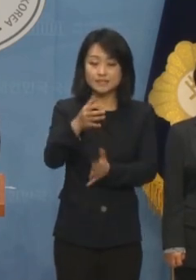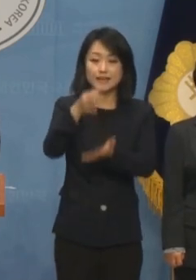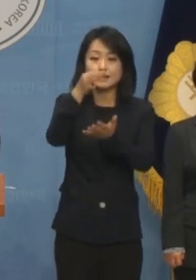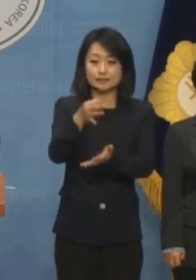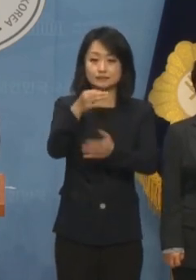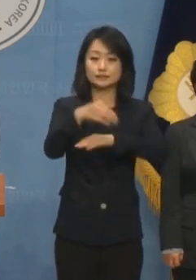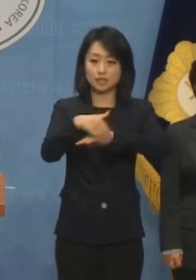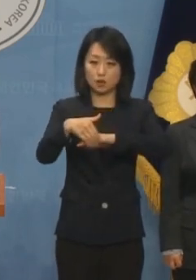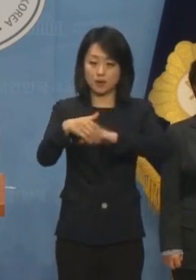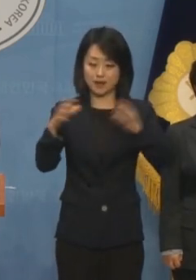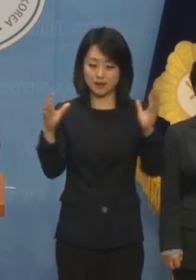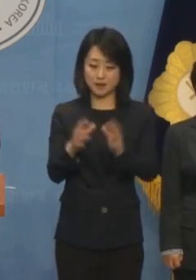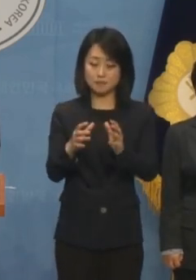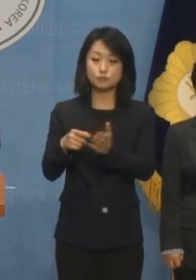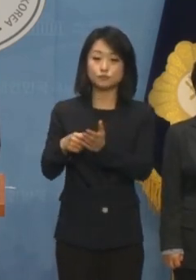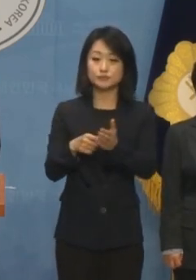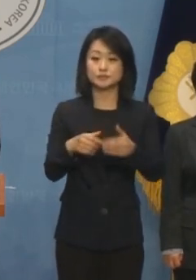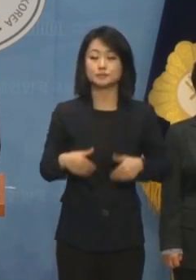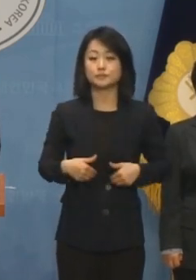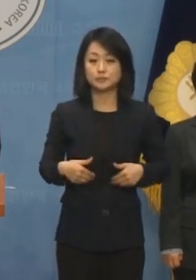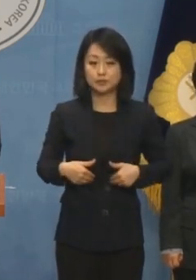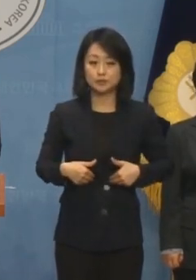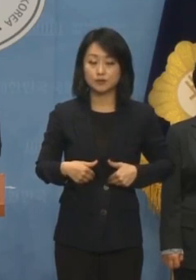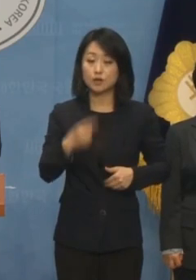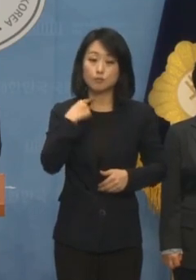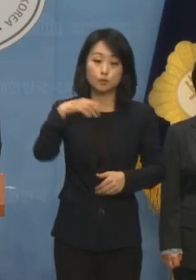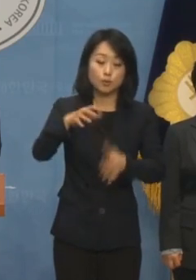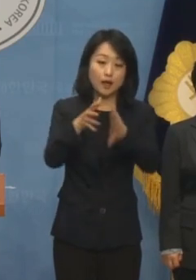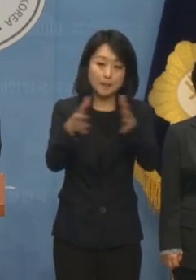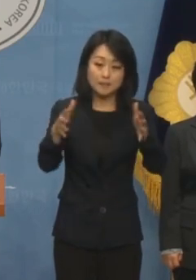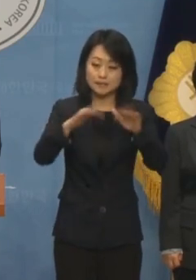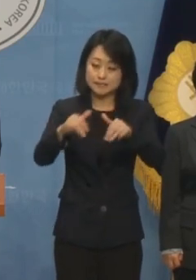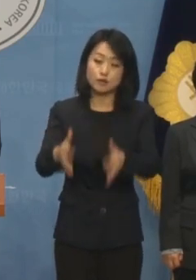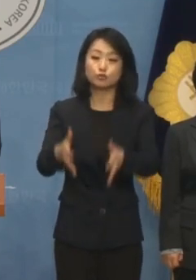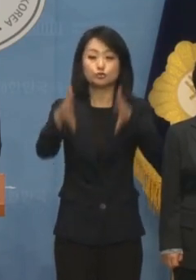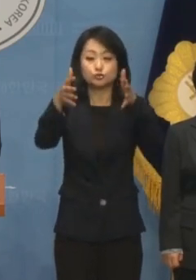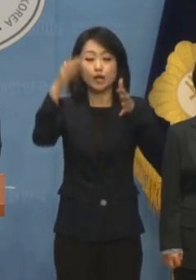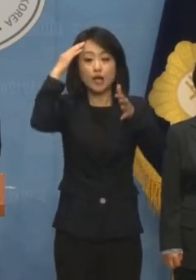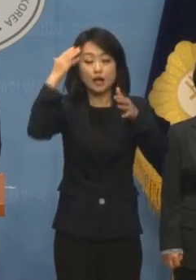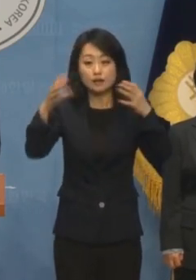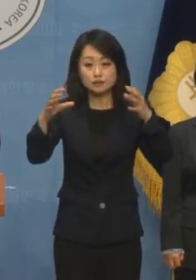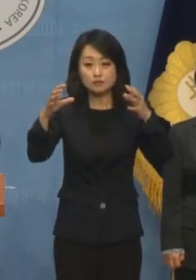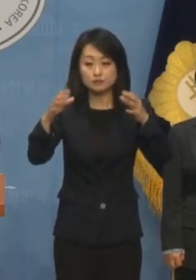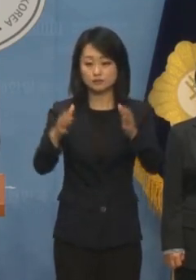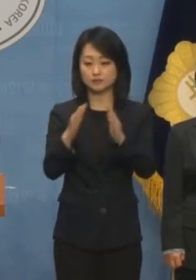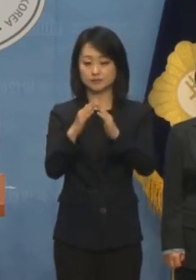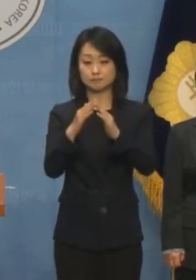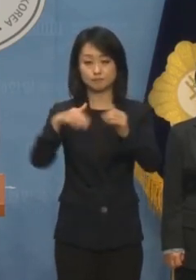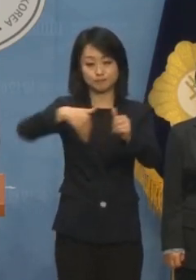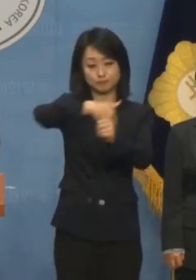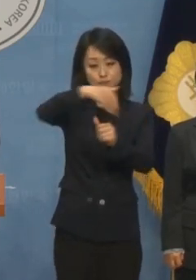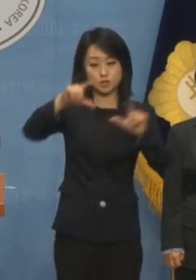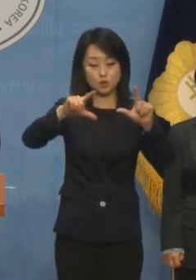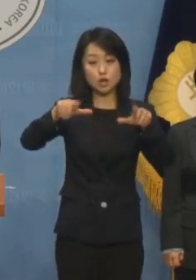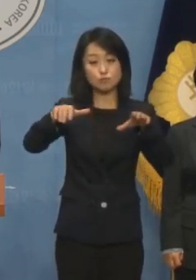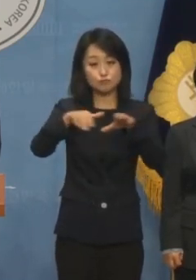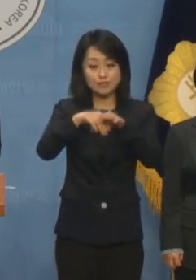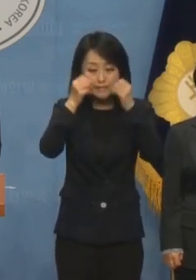병합되어 추진되어야 할 것입니다. 목동아파트 재건축은 대한민국 주거환경문화의